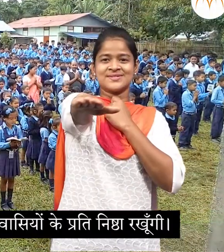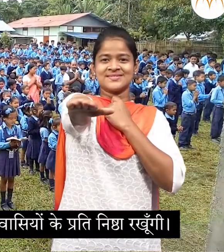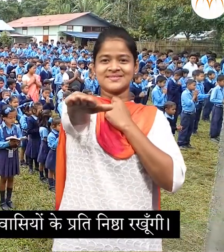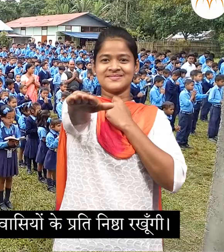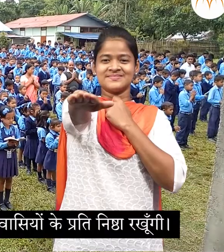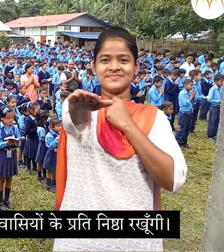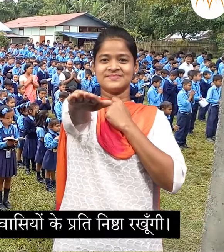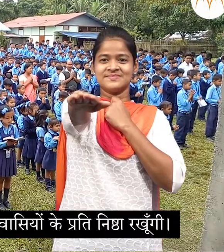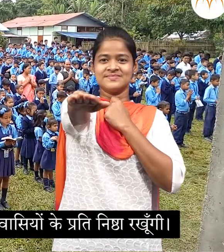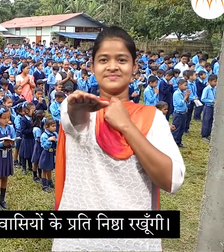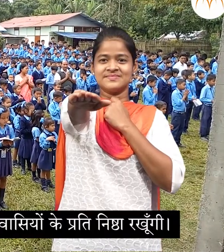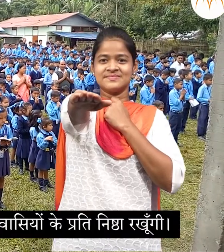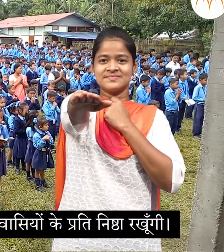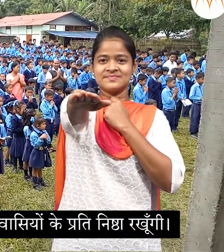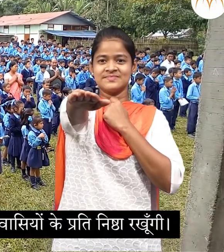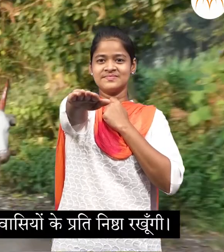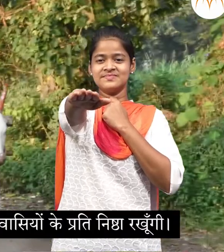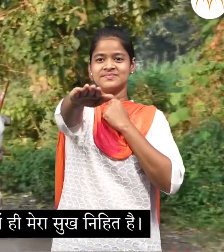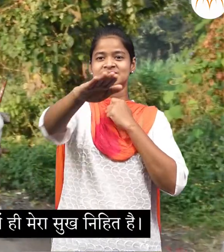प्रति निष्ठा रखूंगी।